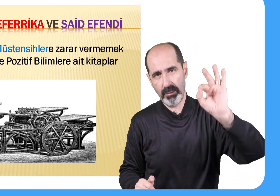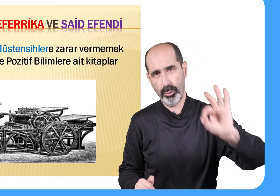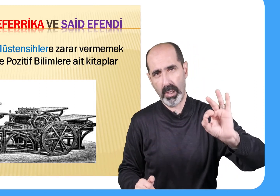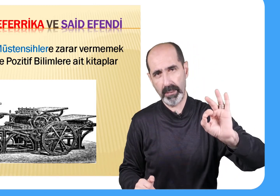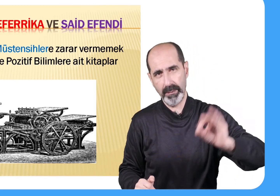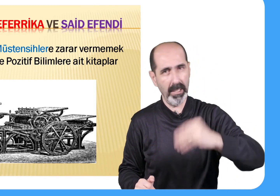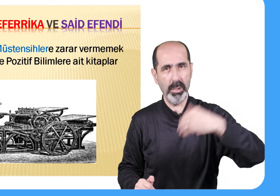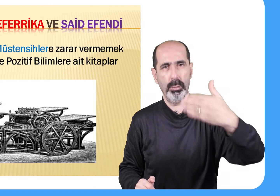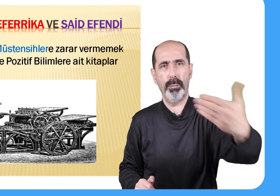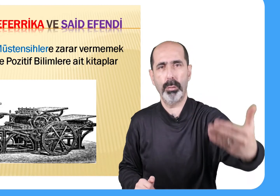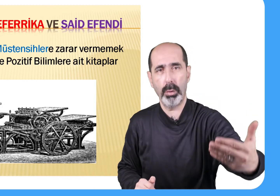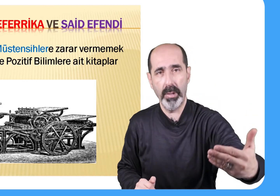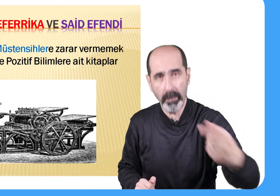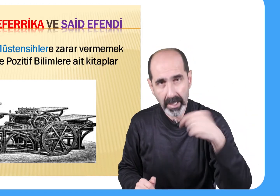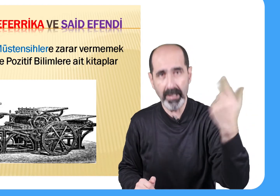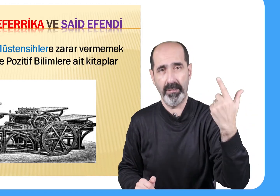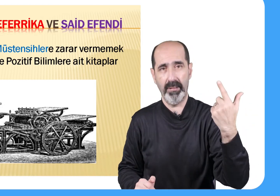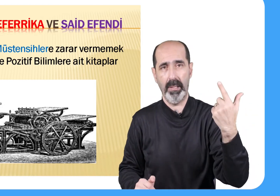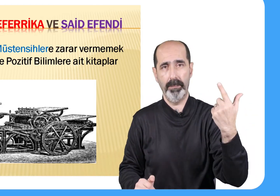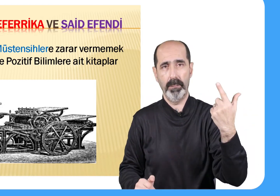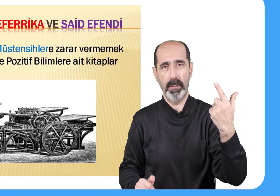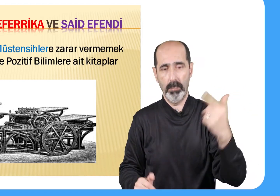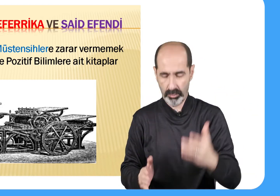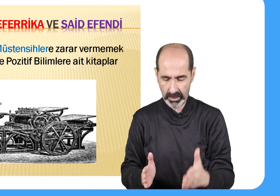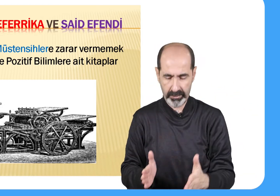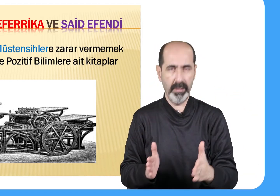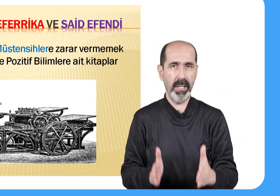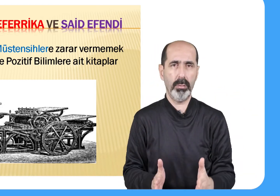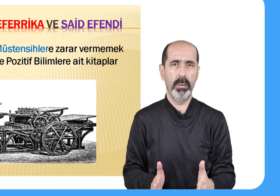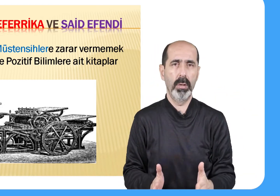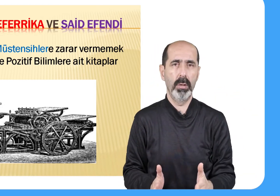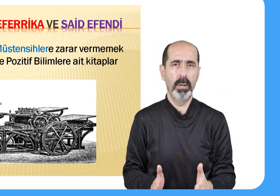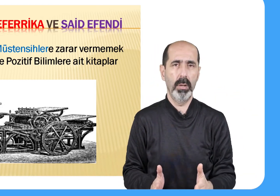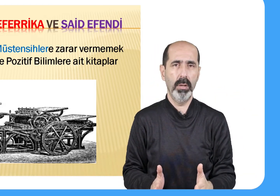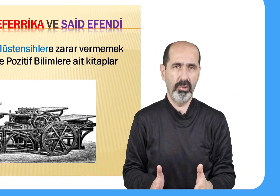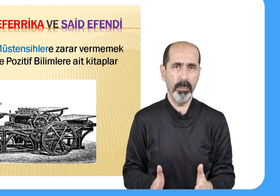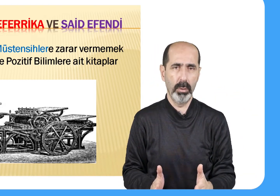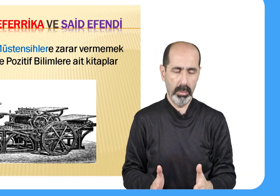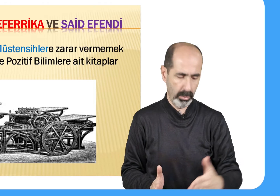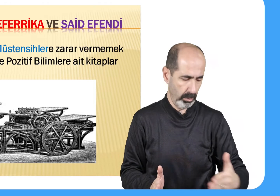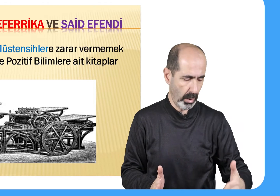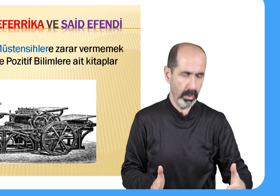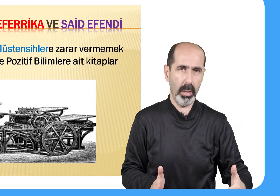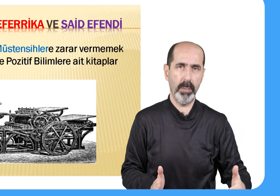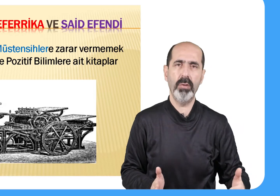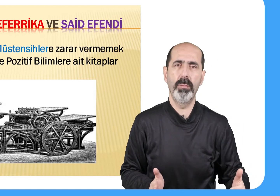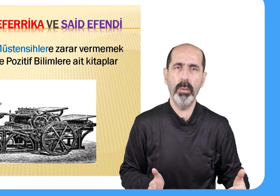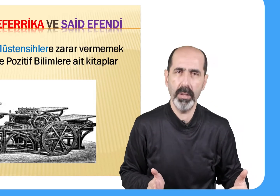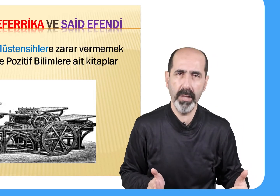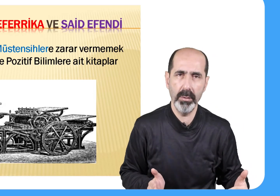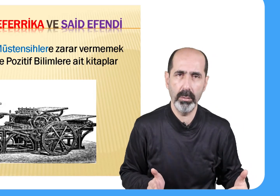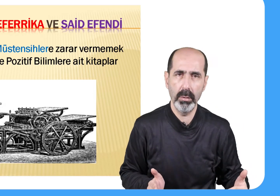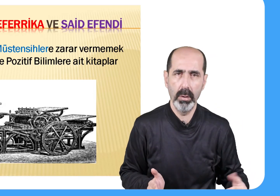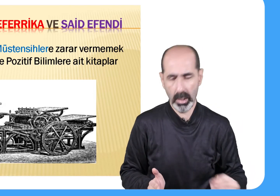yazısıyla çoğaltan yani tür fotokopi ana yazısıyla üstten seni tek kişi bu yani adam